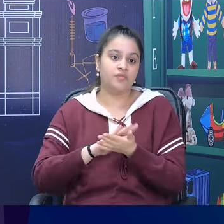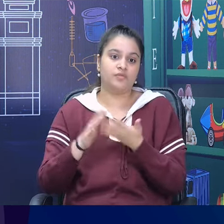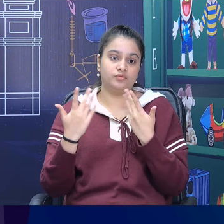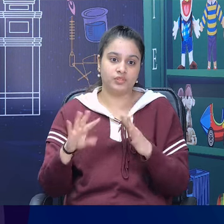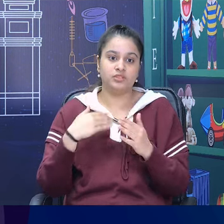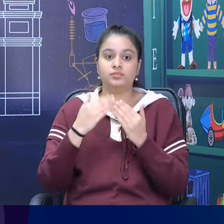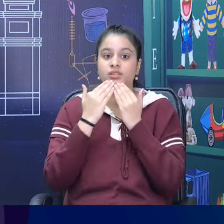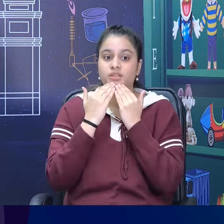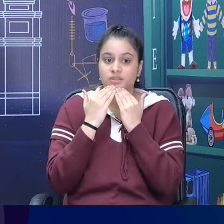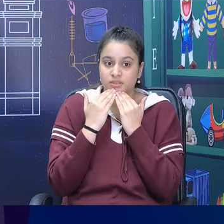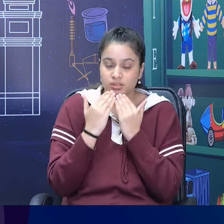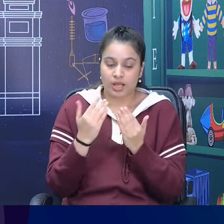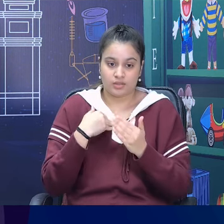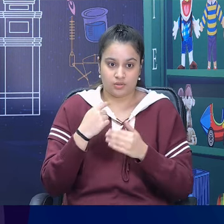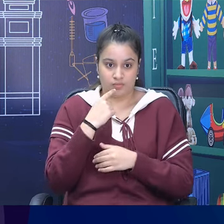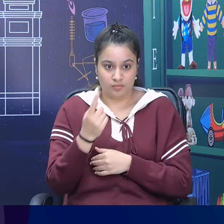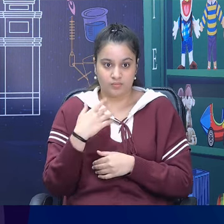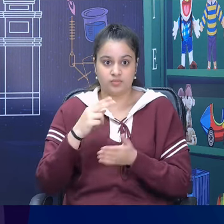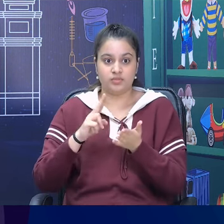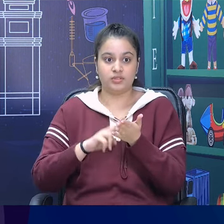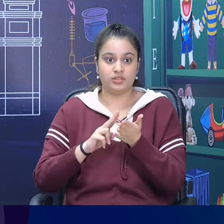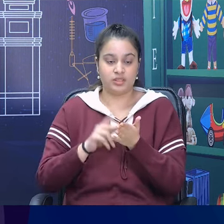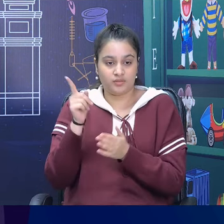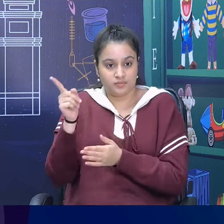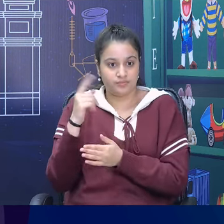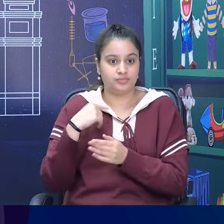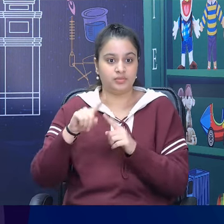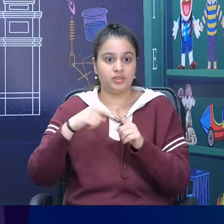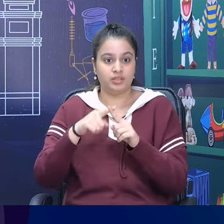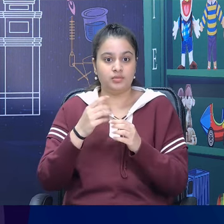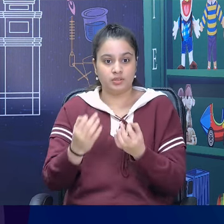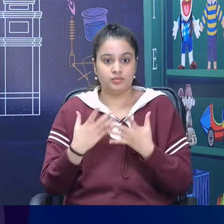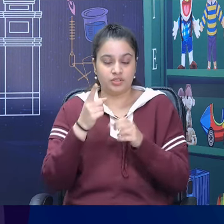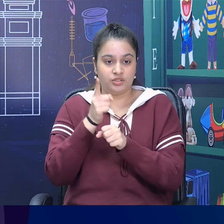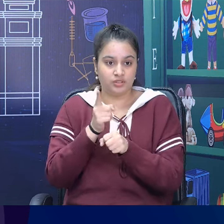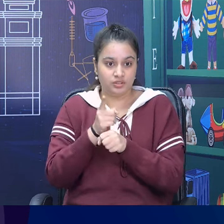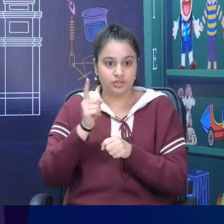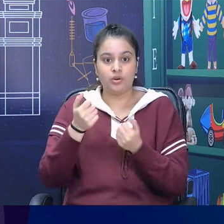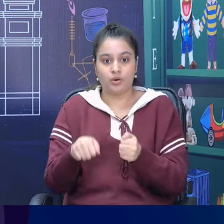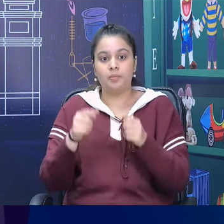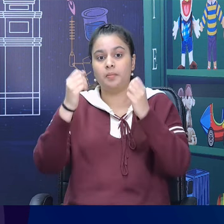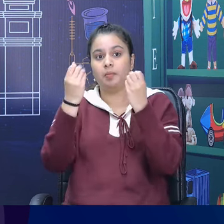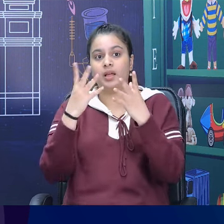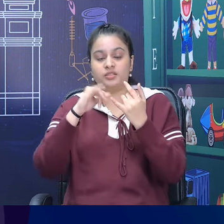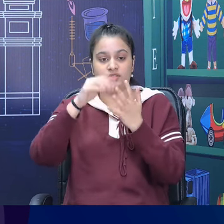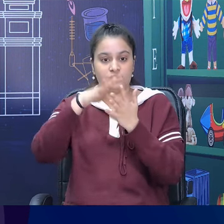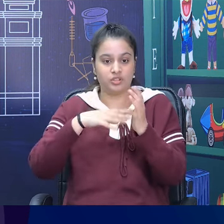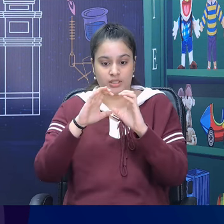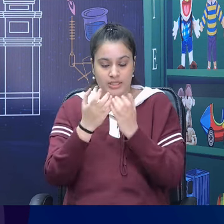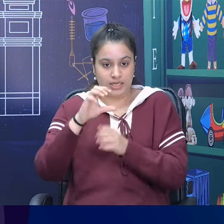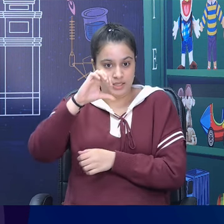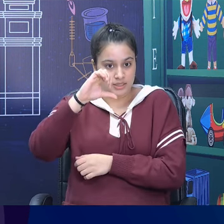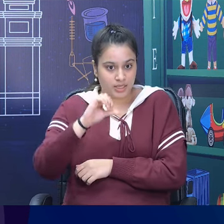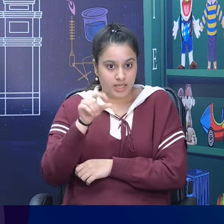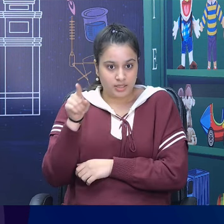धन्यवाद करना चाहूंगी खत्म करने से पहले नवदीप पाठक सर का जो एक स्पेशल एजुकेटर है और मैथमेटिक्स के इस सत्र को कक्षा नौ के बच्चों के लिए